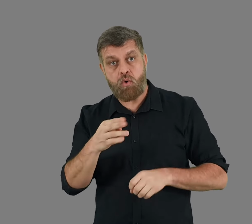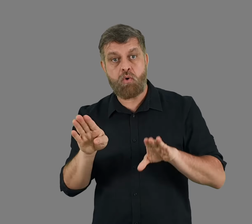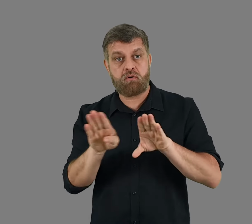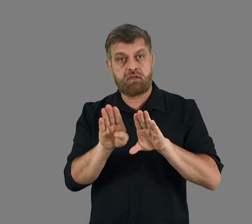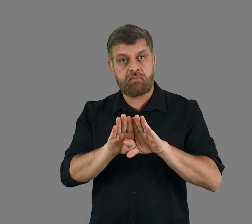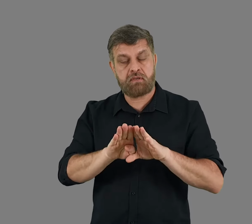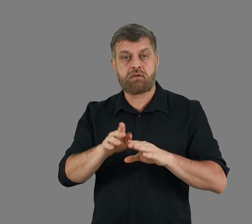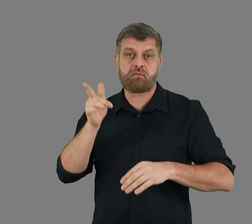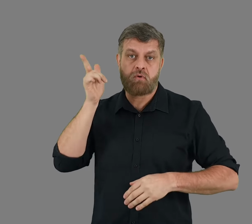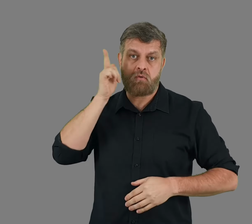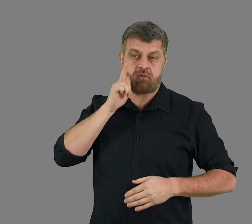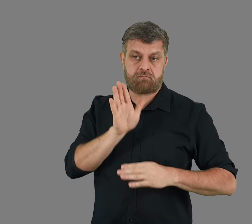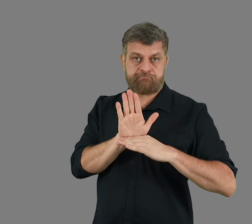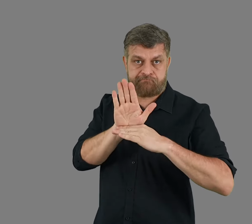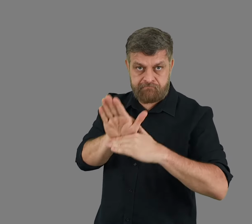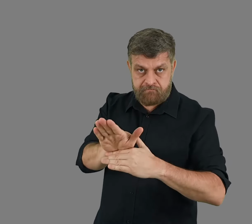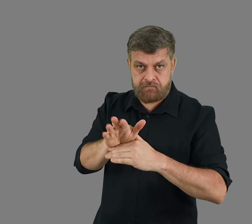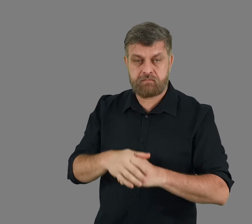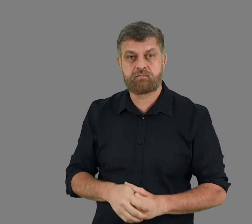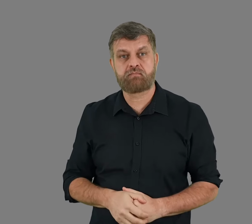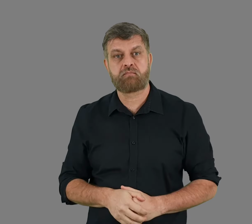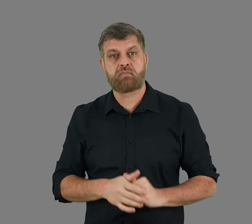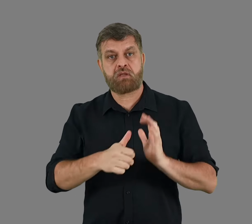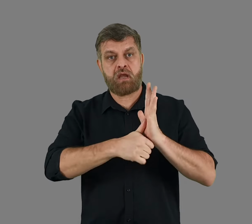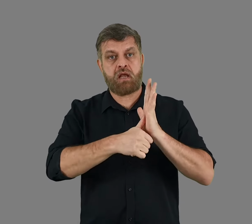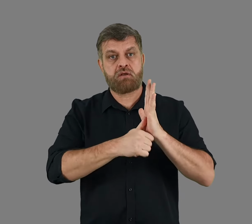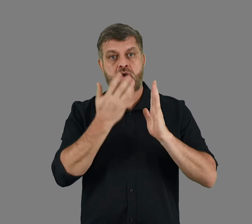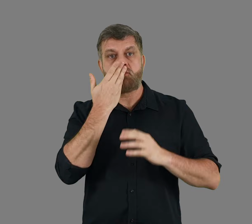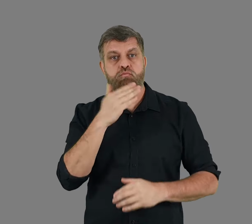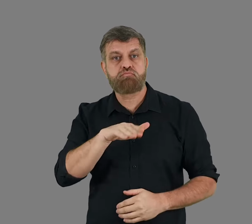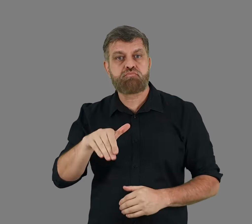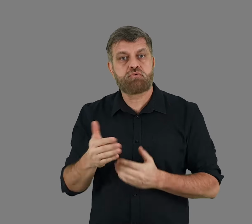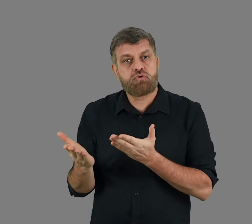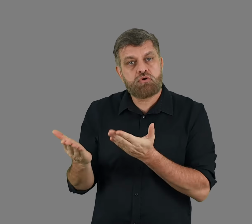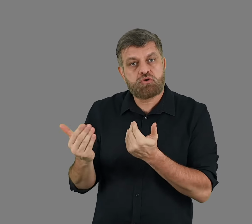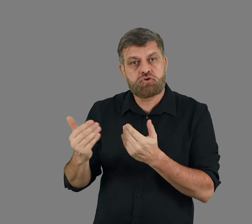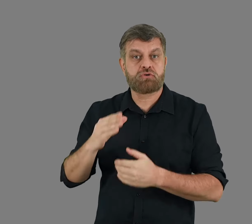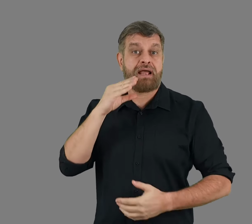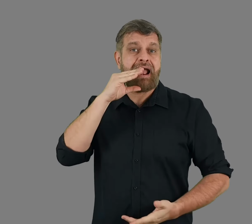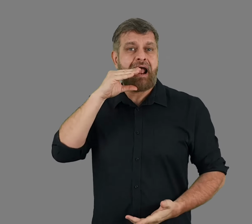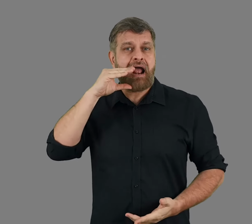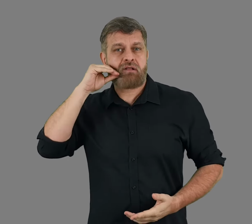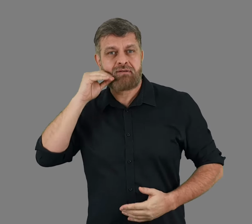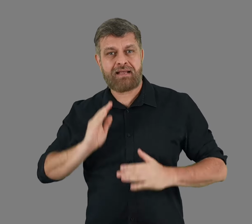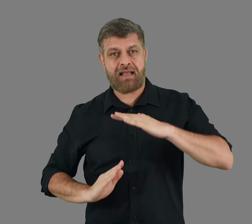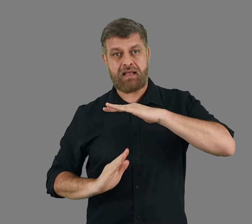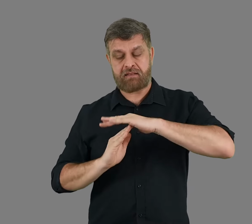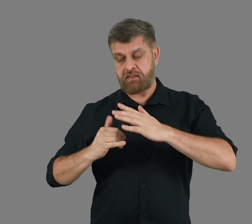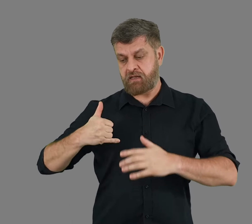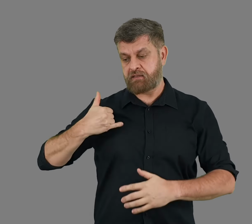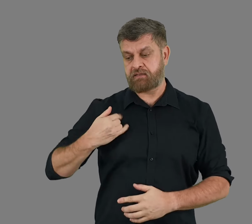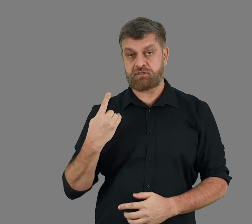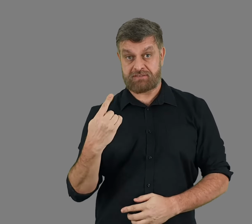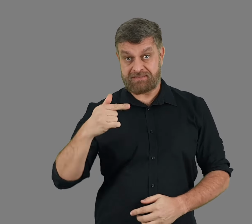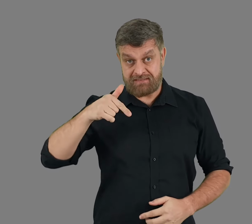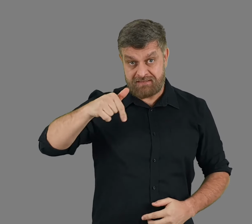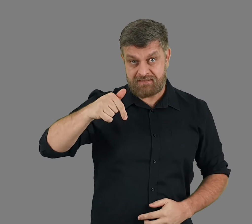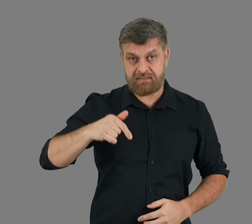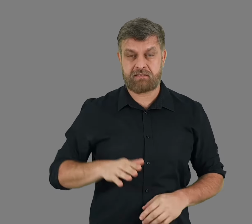obtidos. B. Associado infanto-juvenil, crianças e adolescentes de até 17 anos e 11